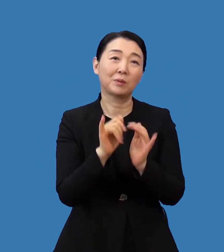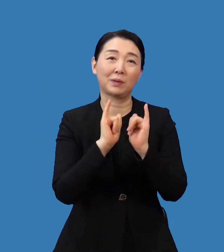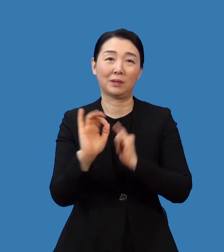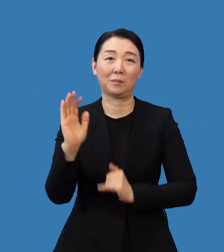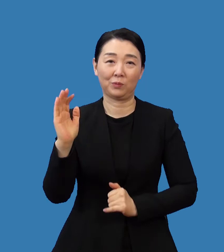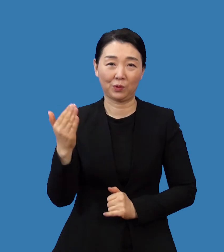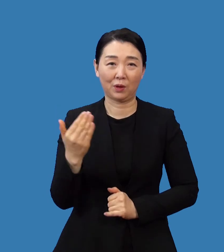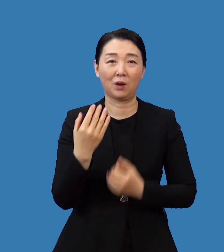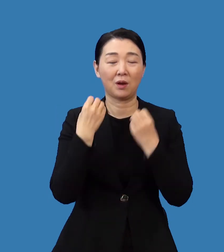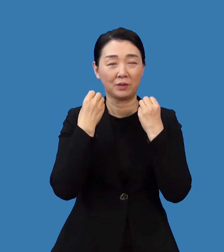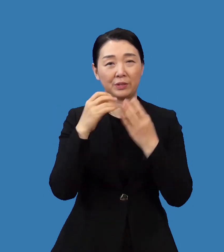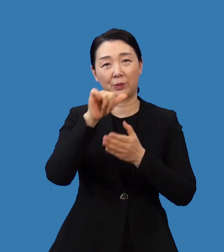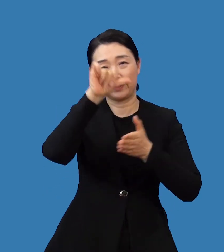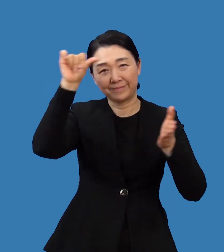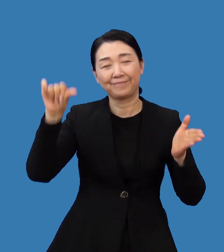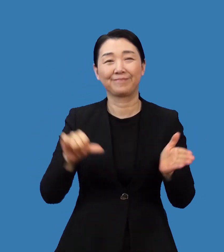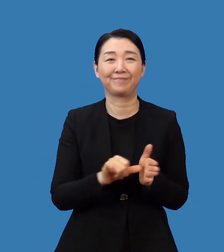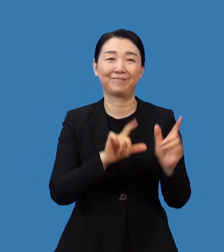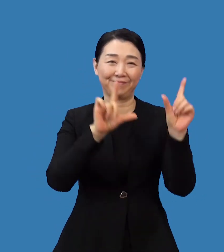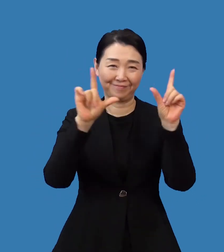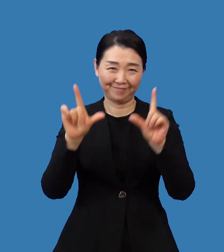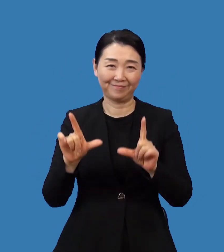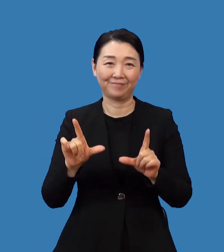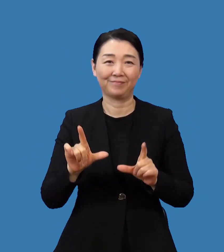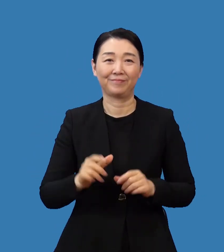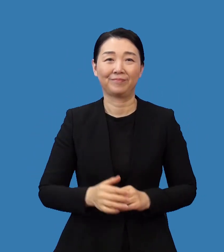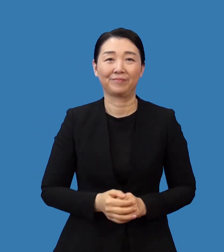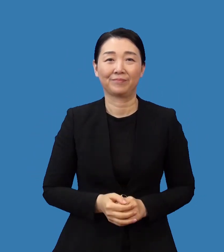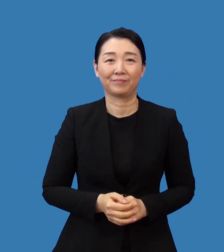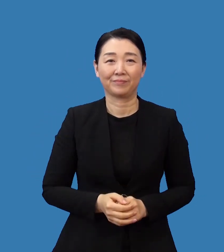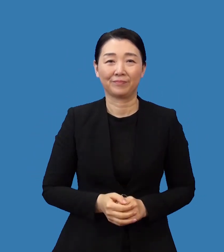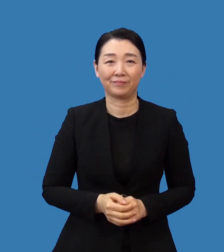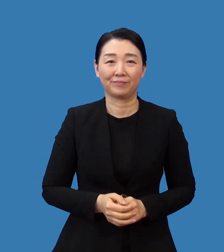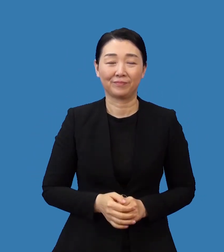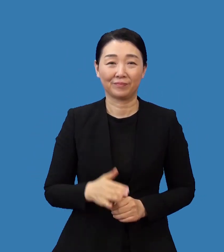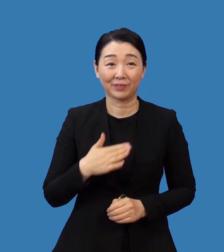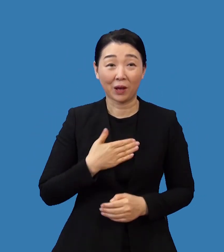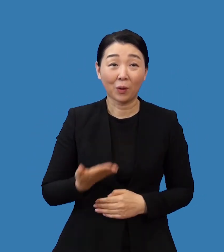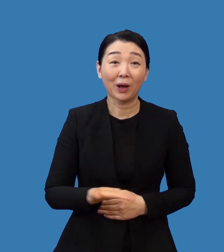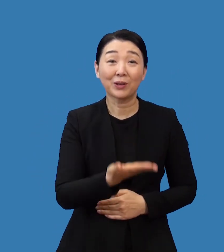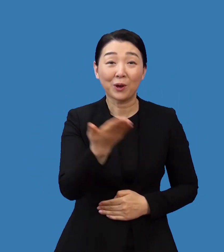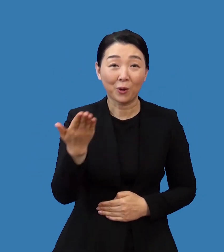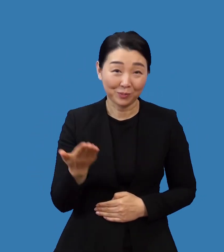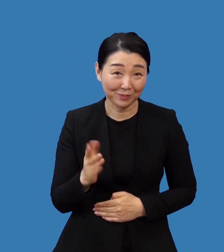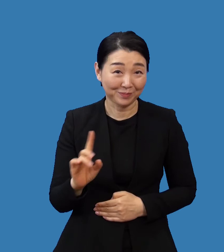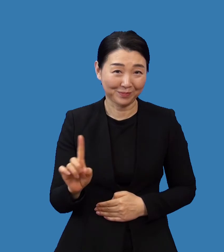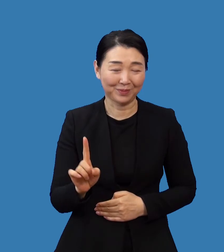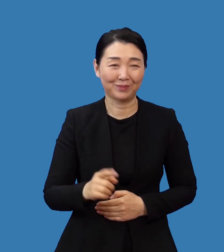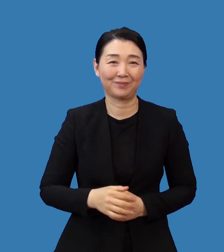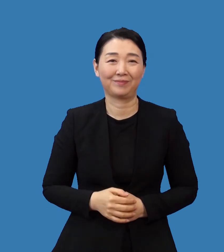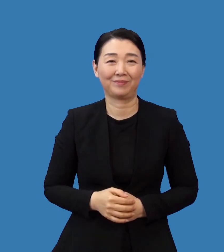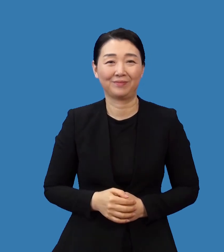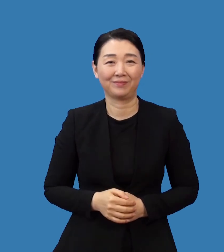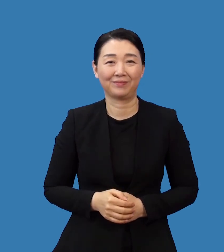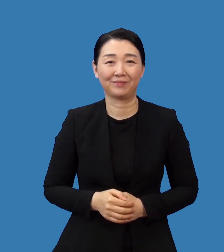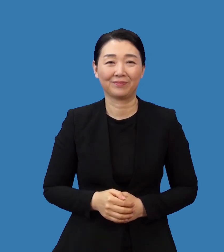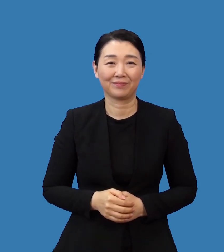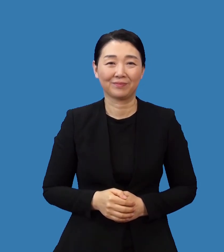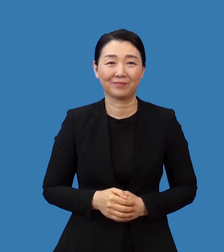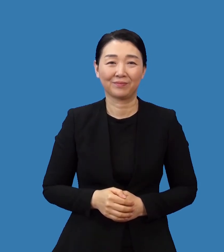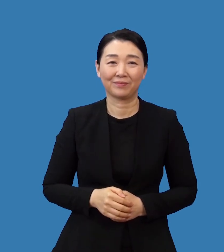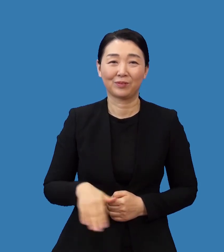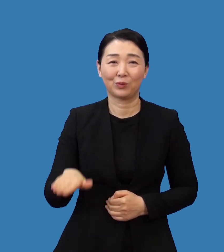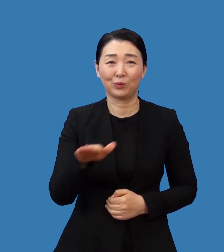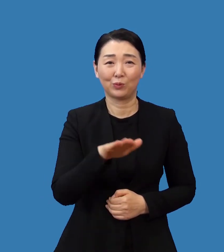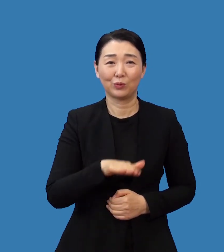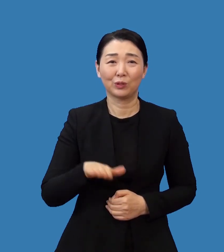되어 새로운 인생을 살게 된 것입니다. 저와 여러분은 어떨까요? 우리는 아직도